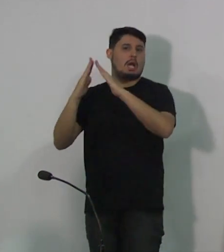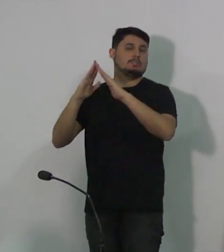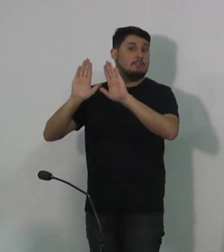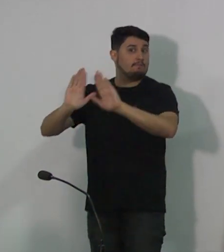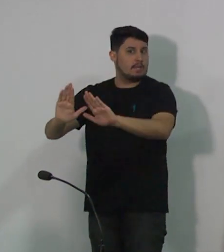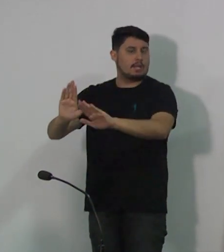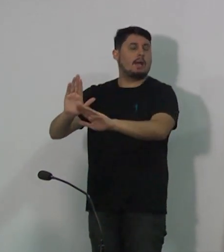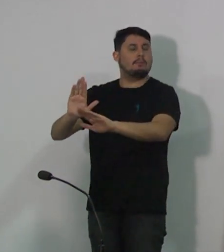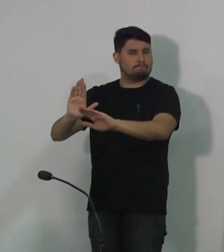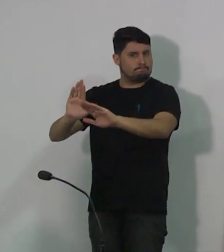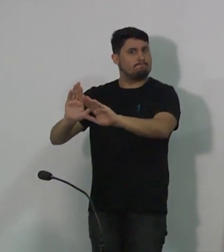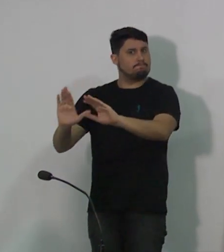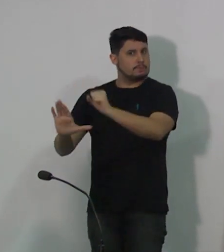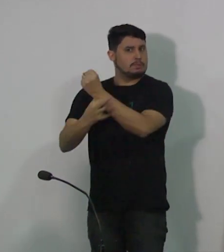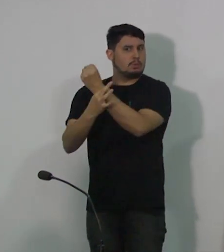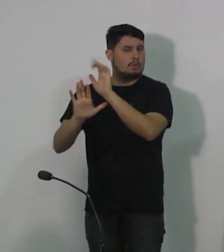acompanhar.